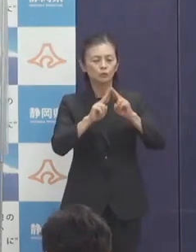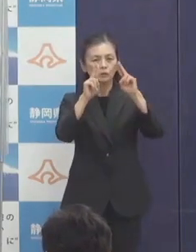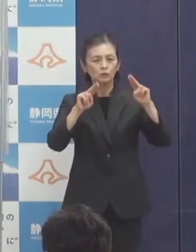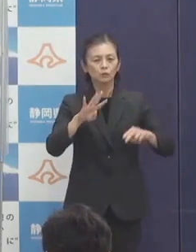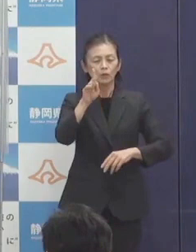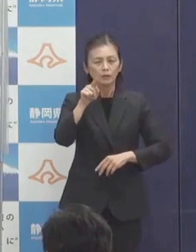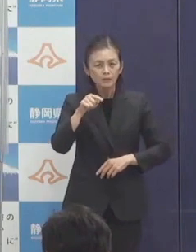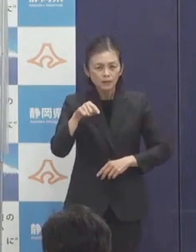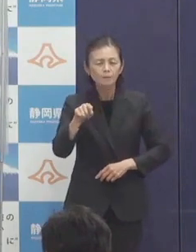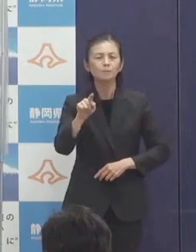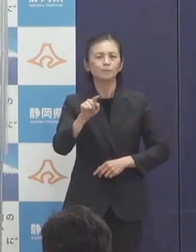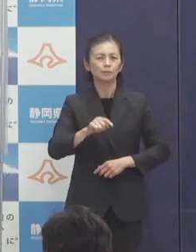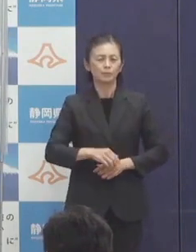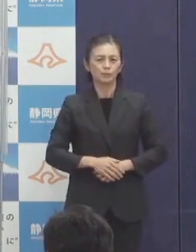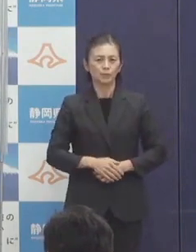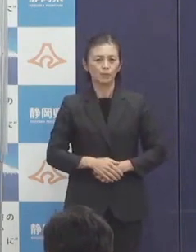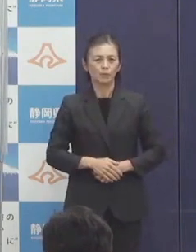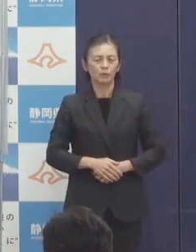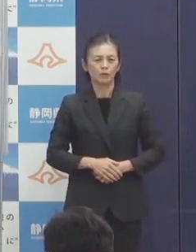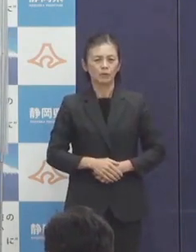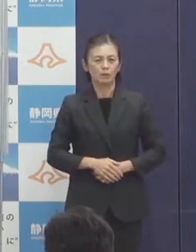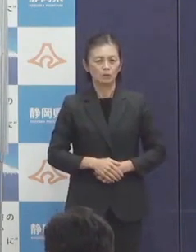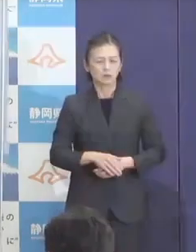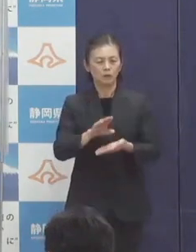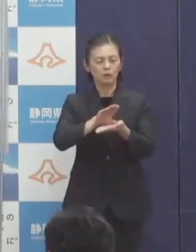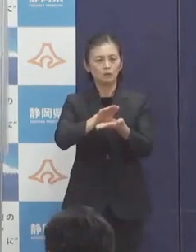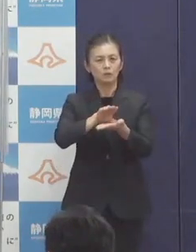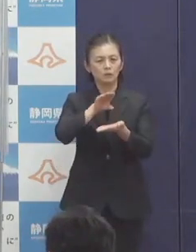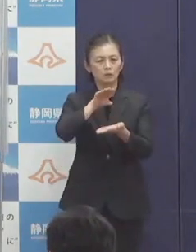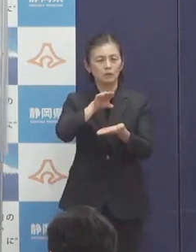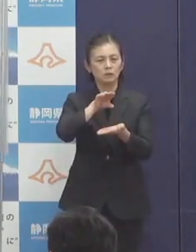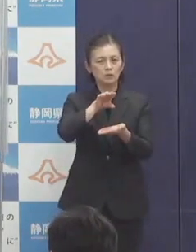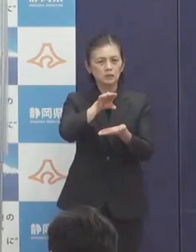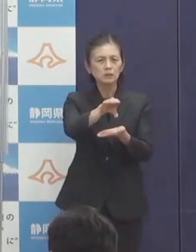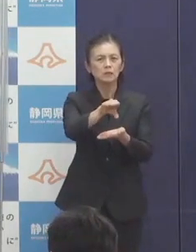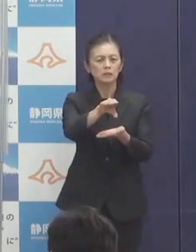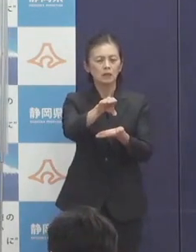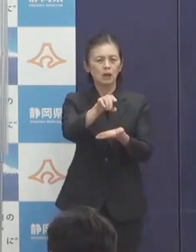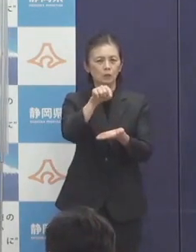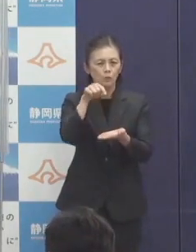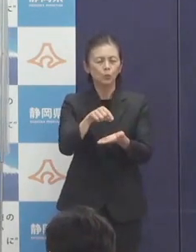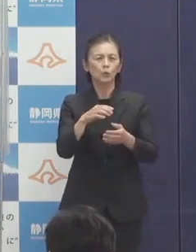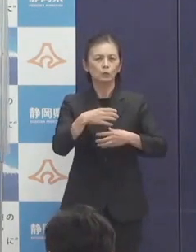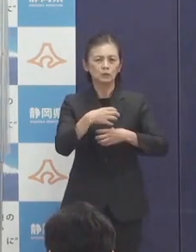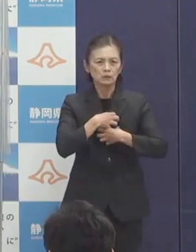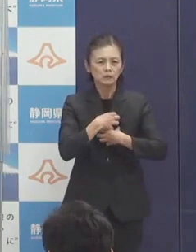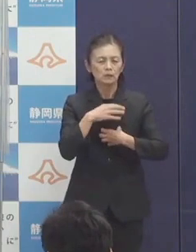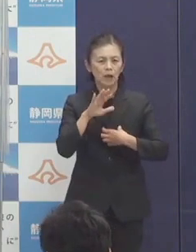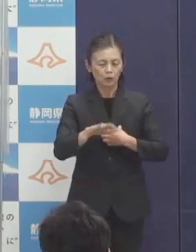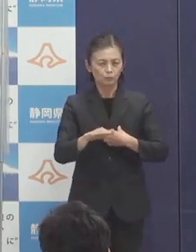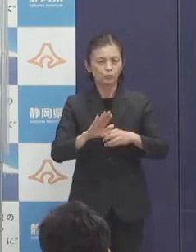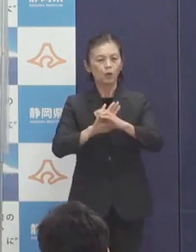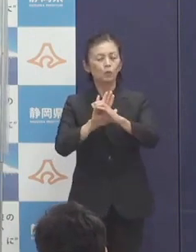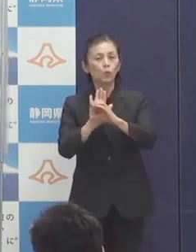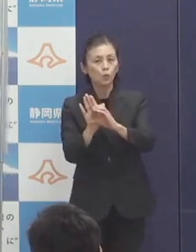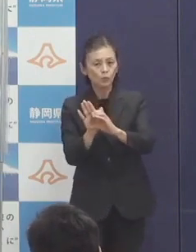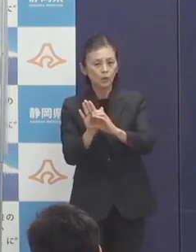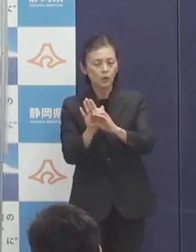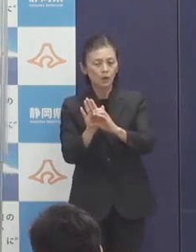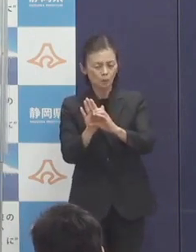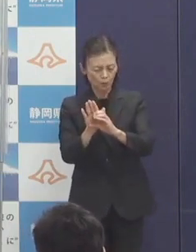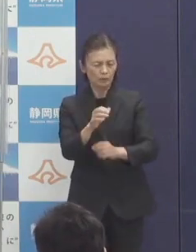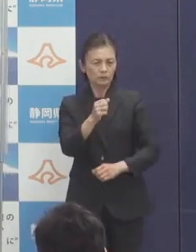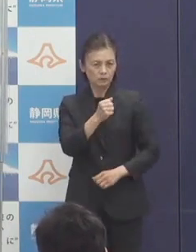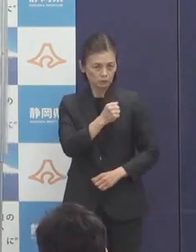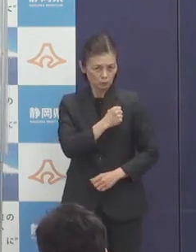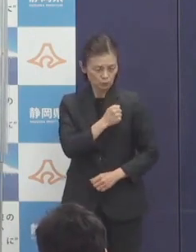に特有でございますけれども、リニアに関わる危機がございます。コロナは人の命